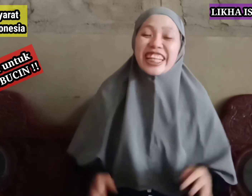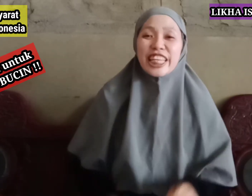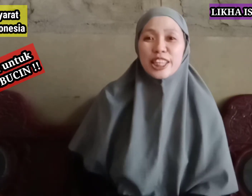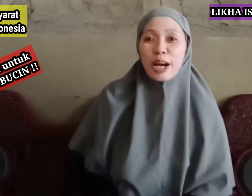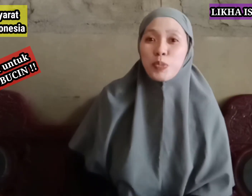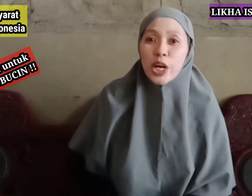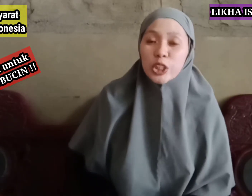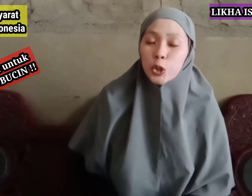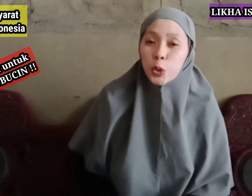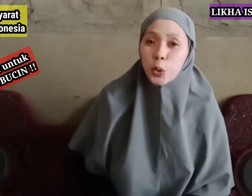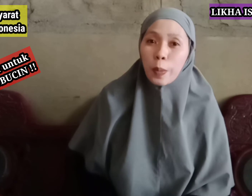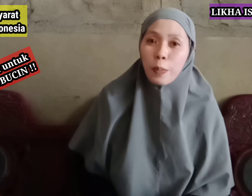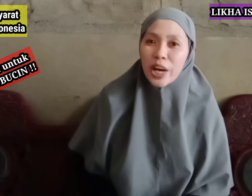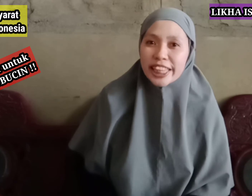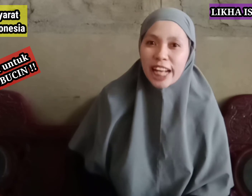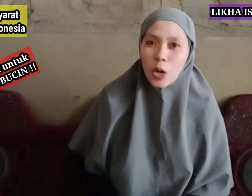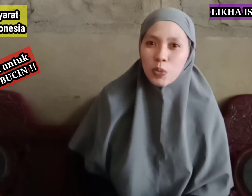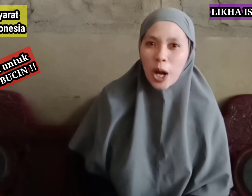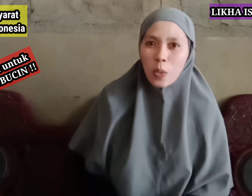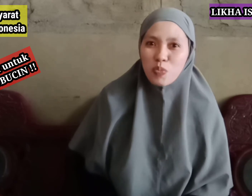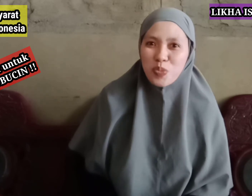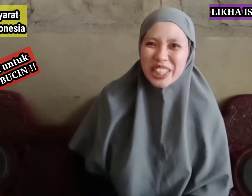kita buat contoh buat kaum-kaum bucin.